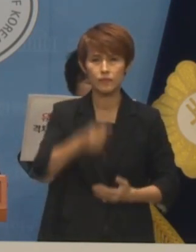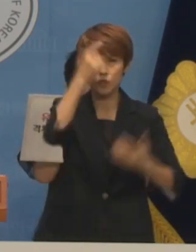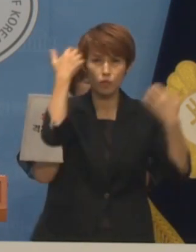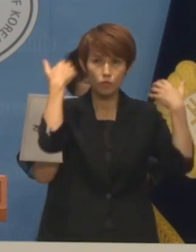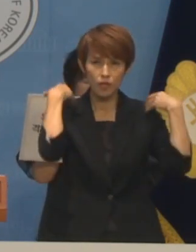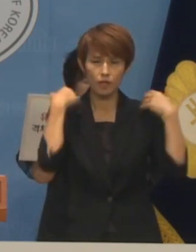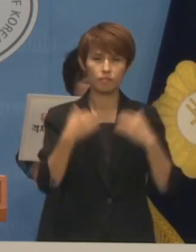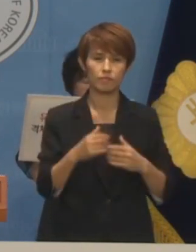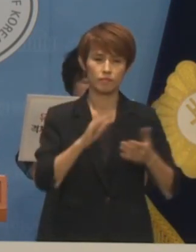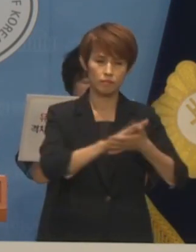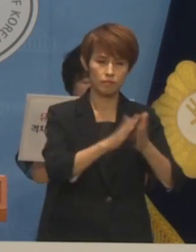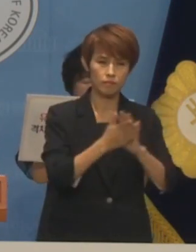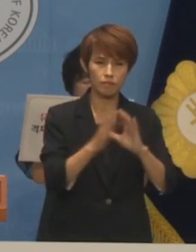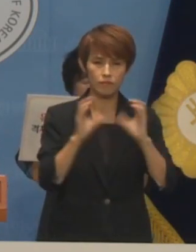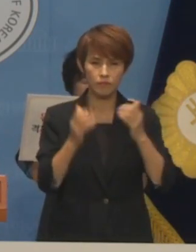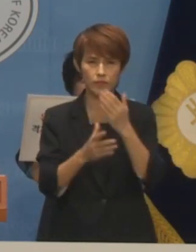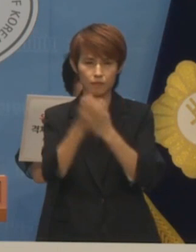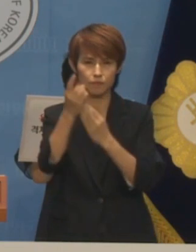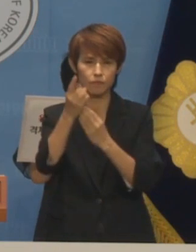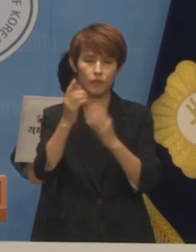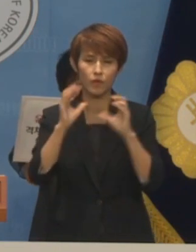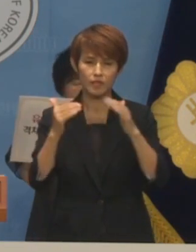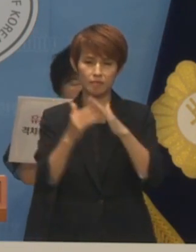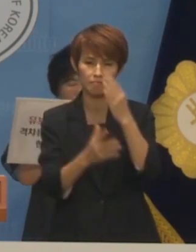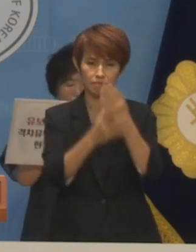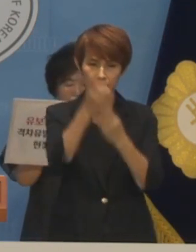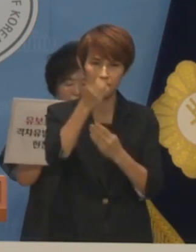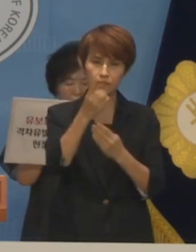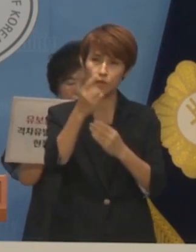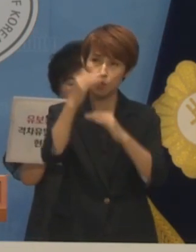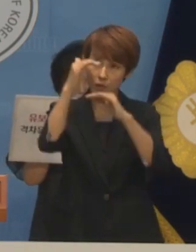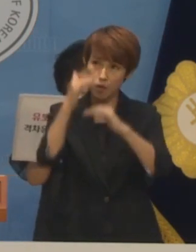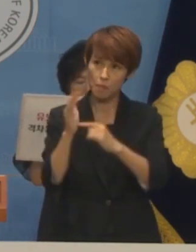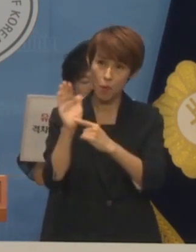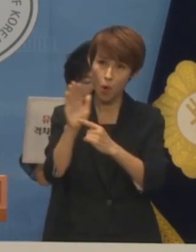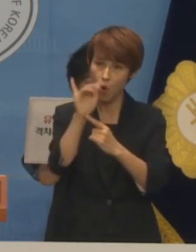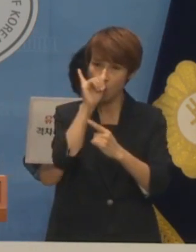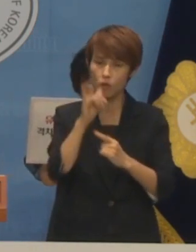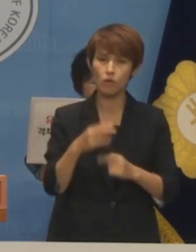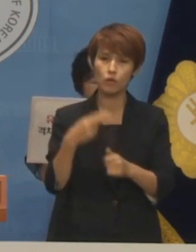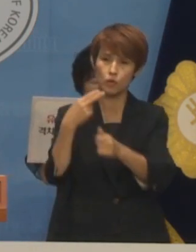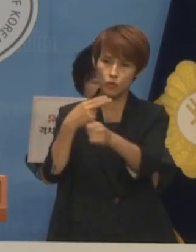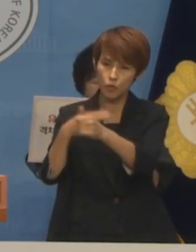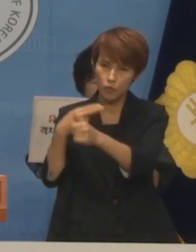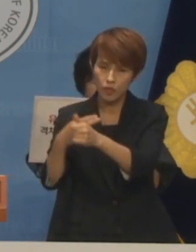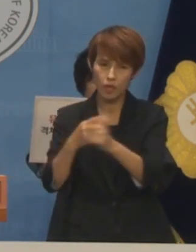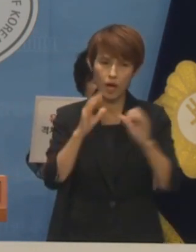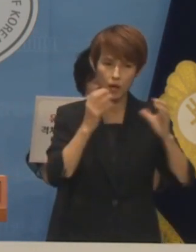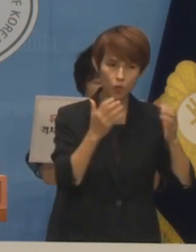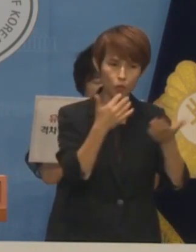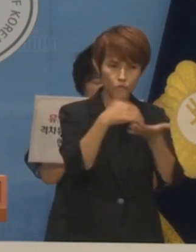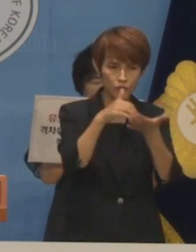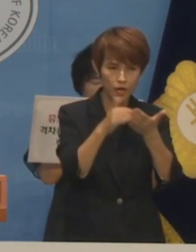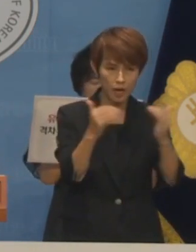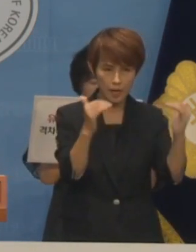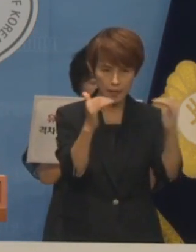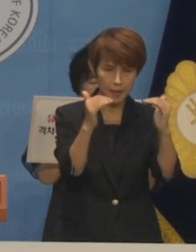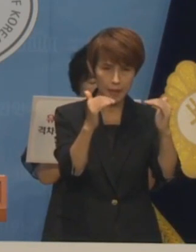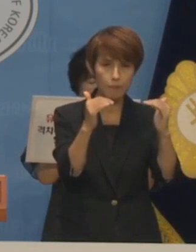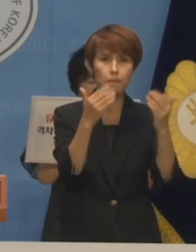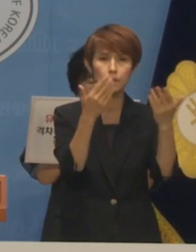정부의 유보통합 시안에서 발표한 바와 같이 교사 대 아동 비율을 낮추고